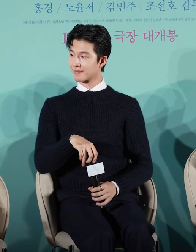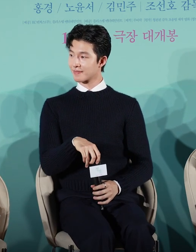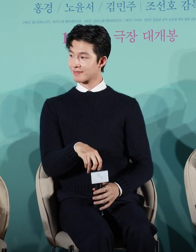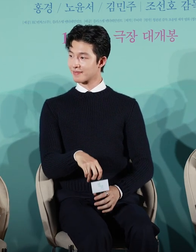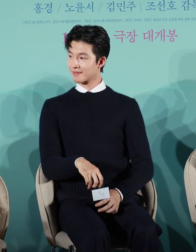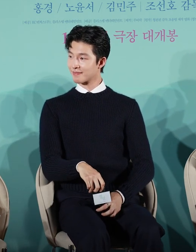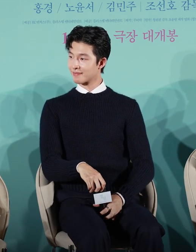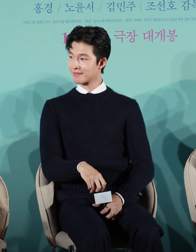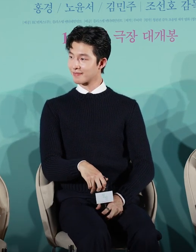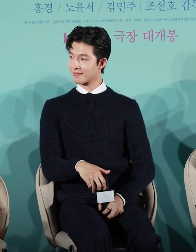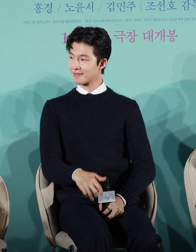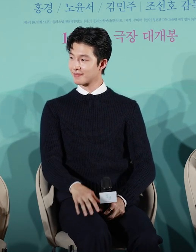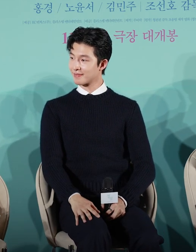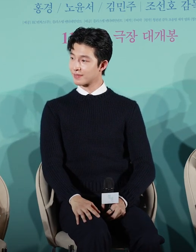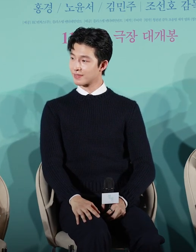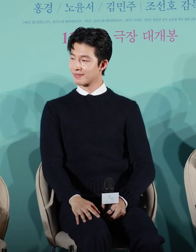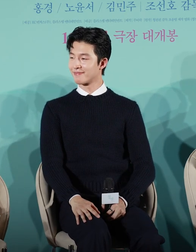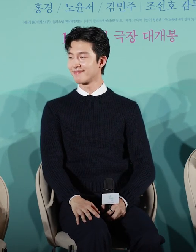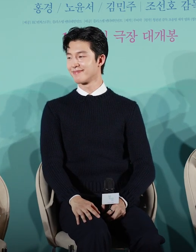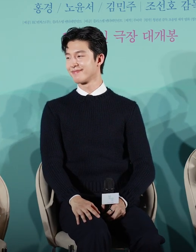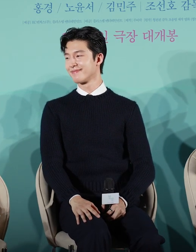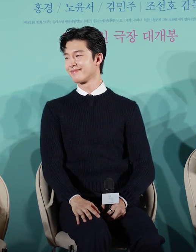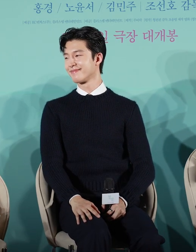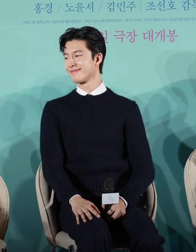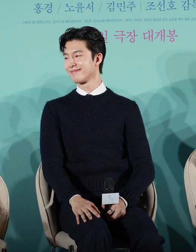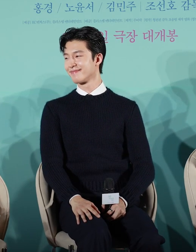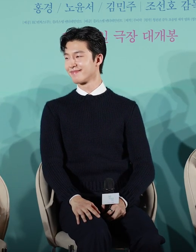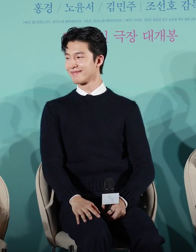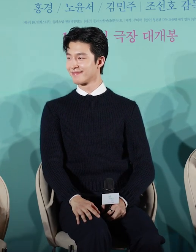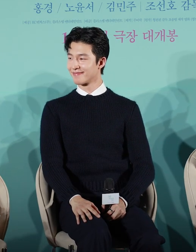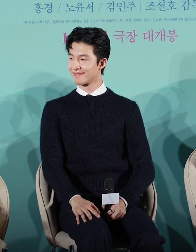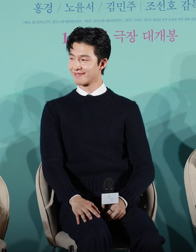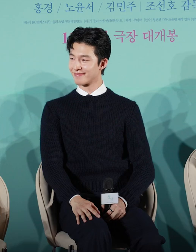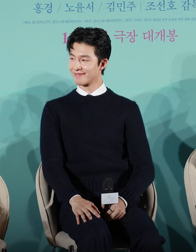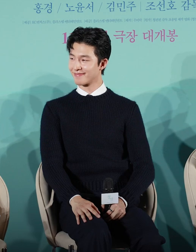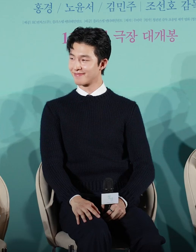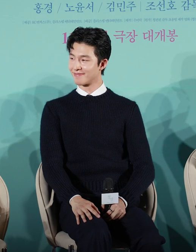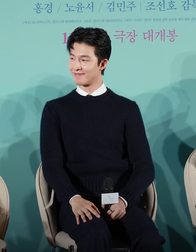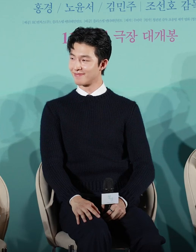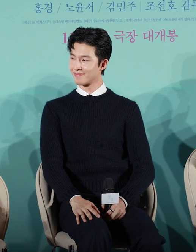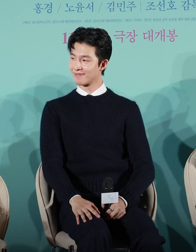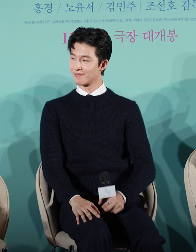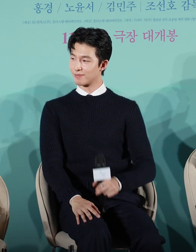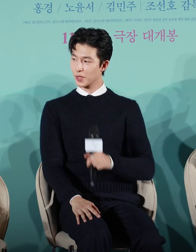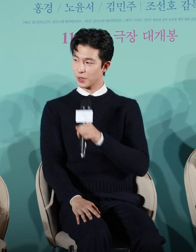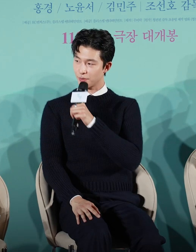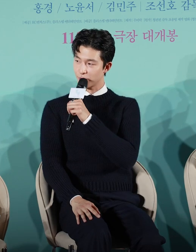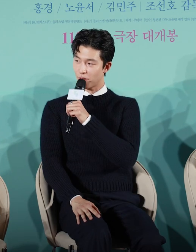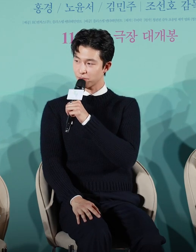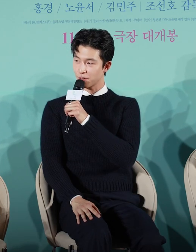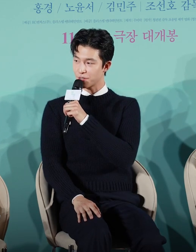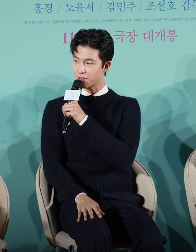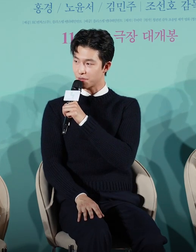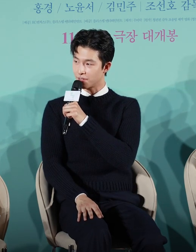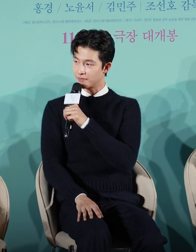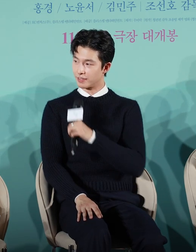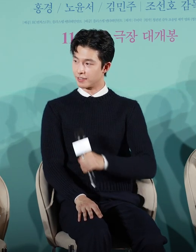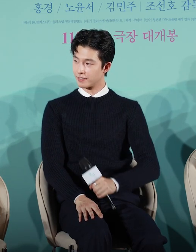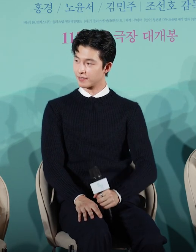동시에 네모라고 동시에 이렇게 이렇게 아니 전 너무 좋아요. 너무 아름다워. 제 시그니처이기